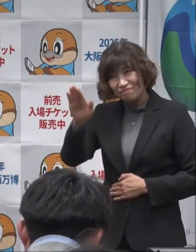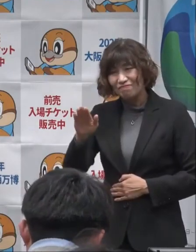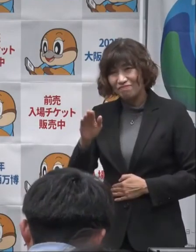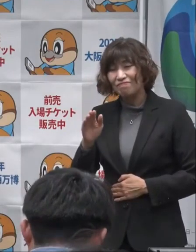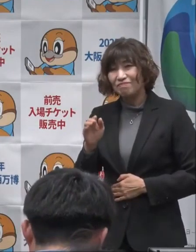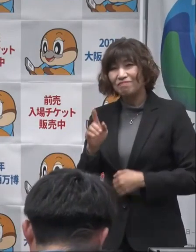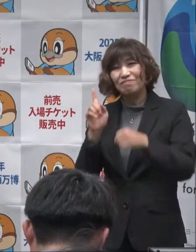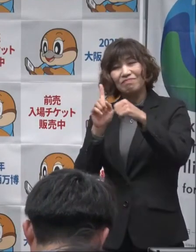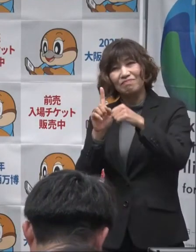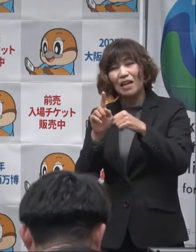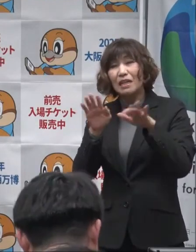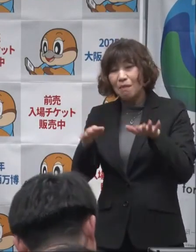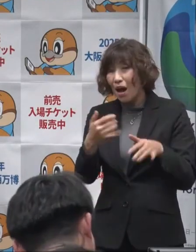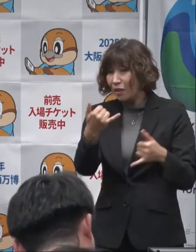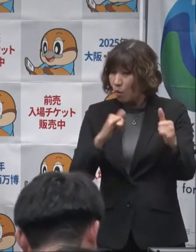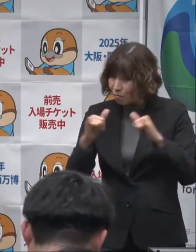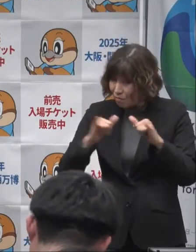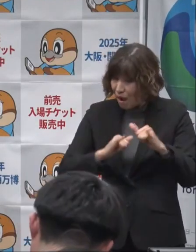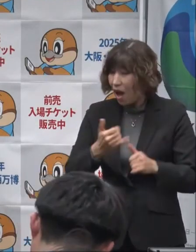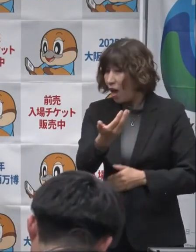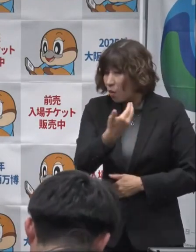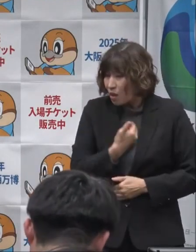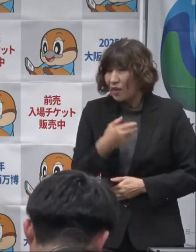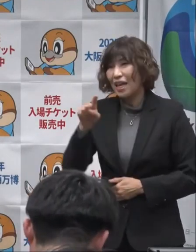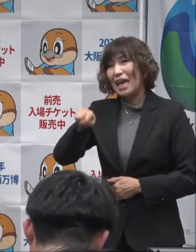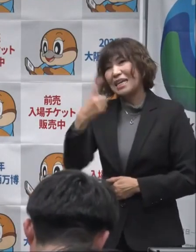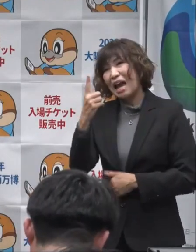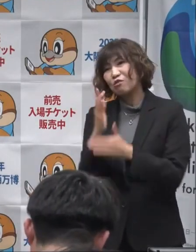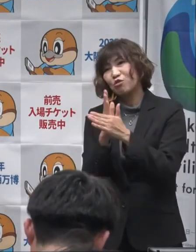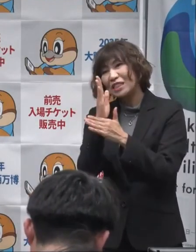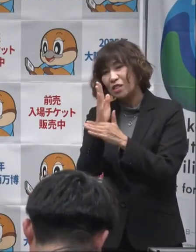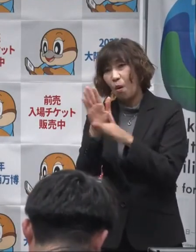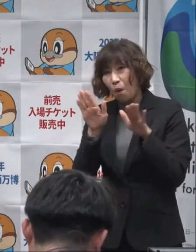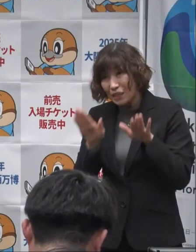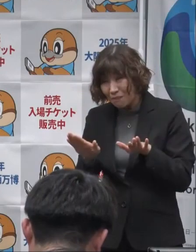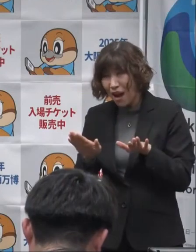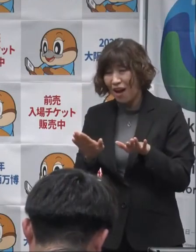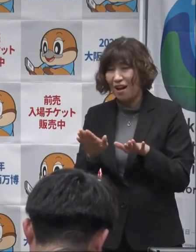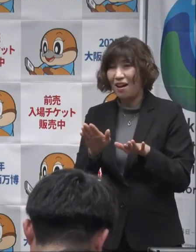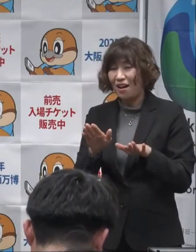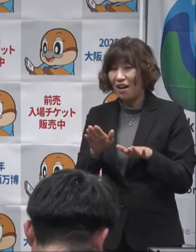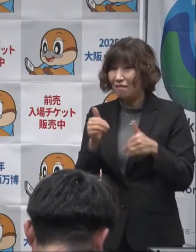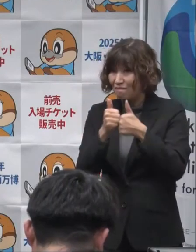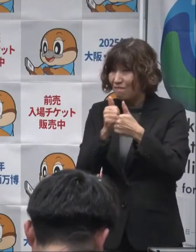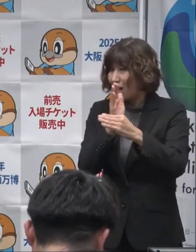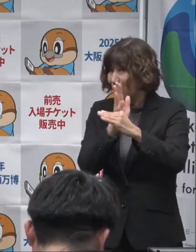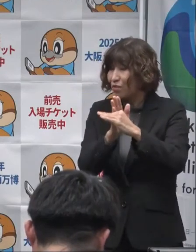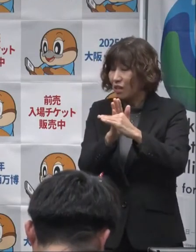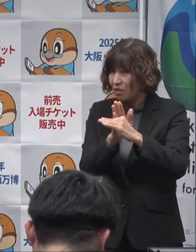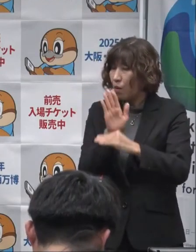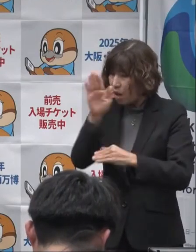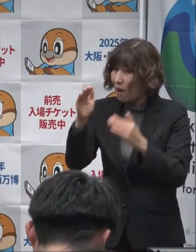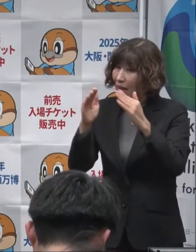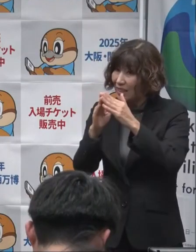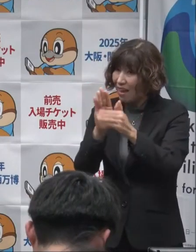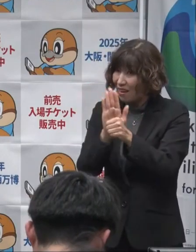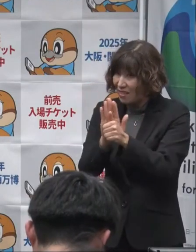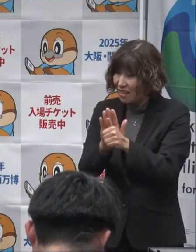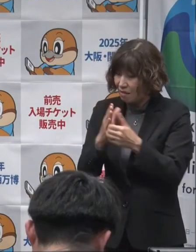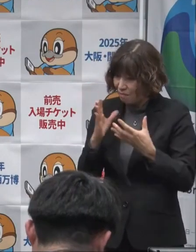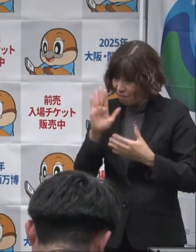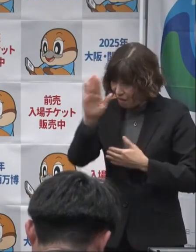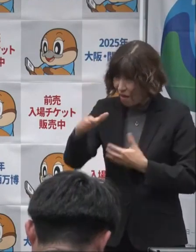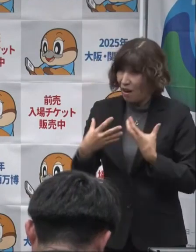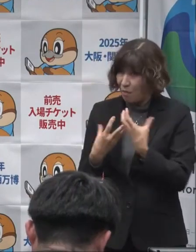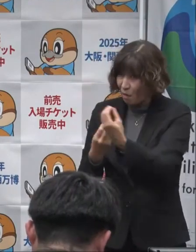を超える問い合わせ件数があるという状況です。これは引き続き住宅の支援をしてまいります。福祉相談